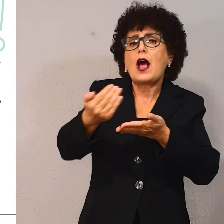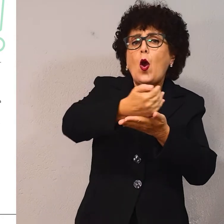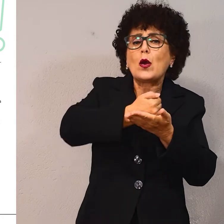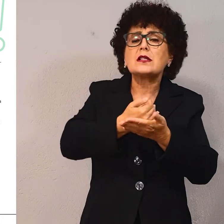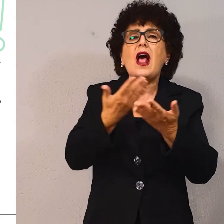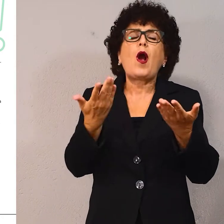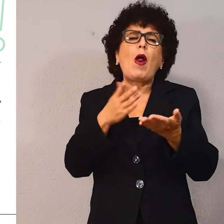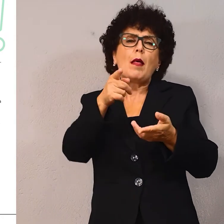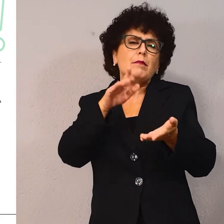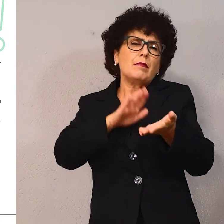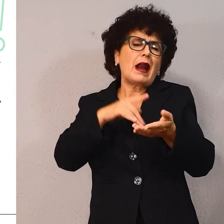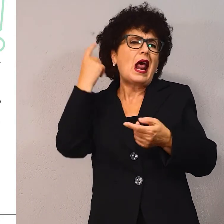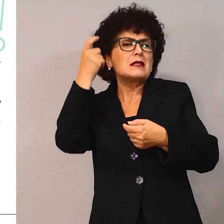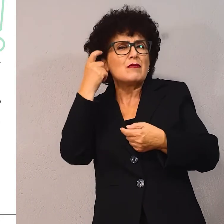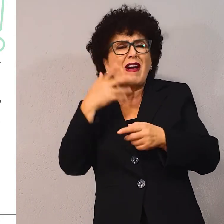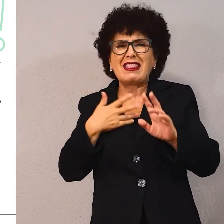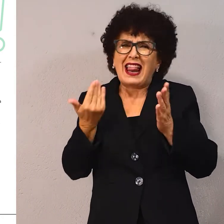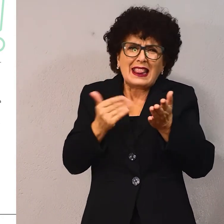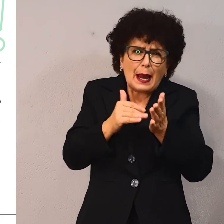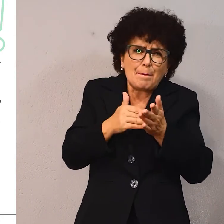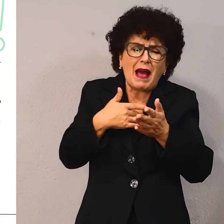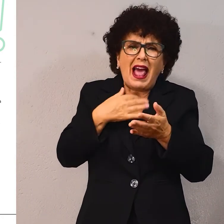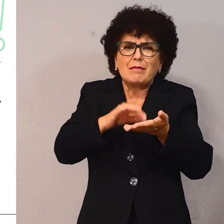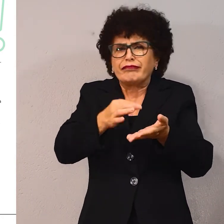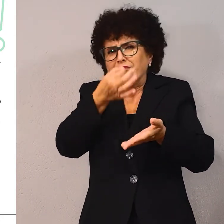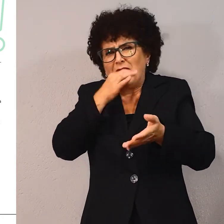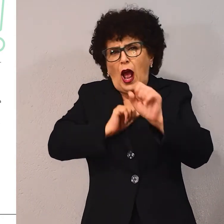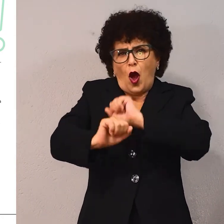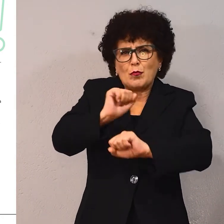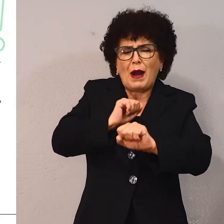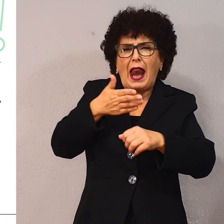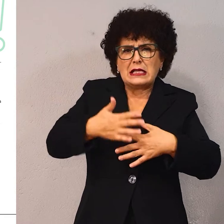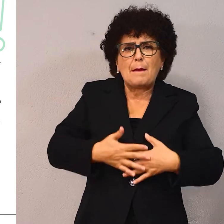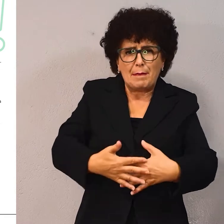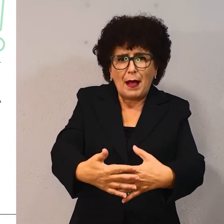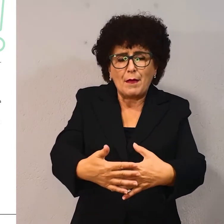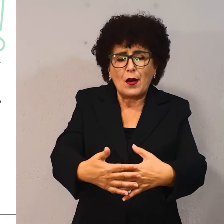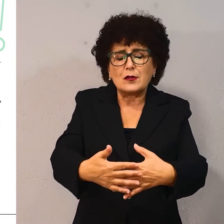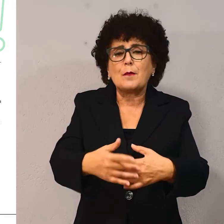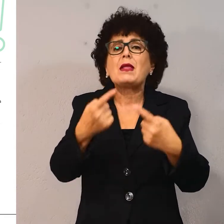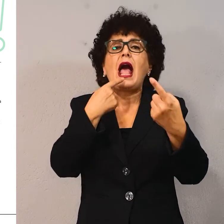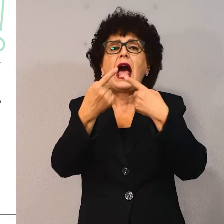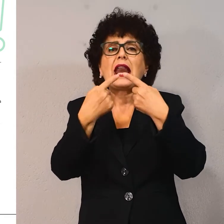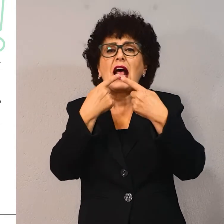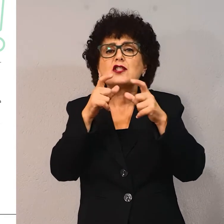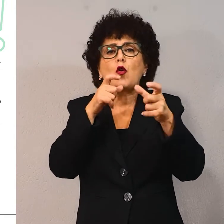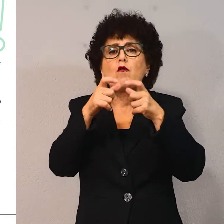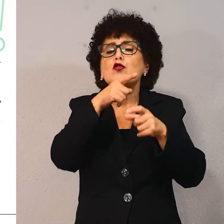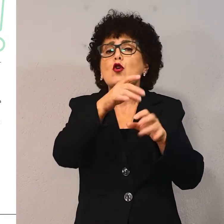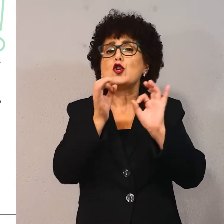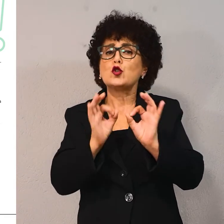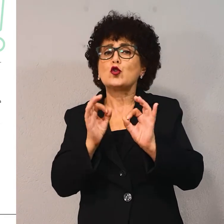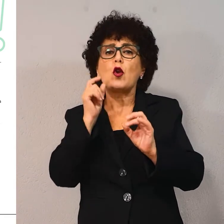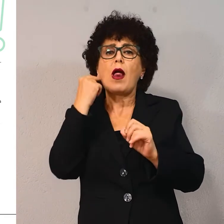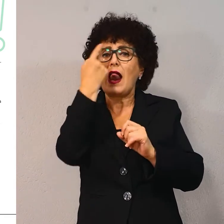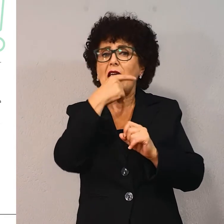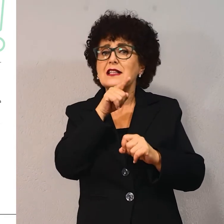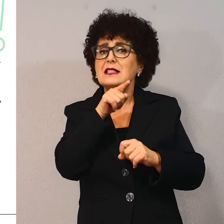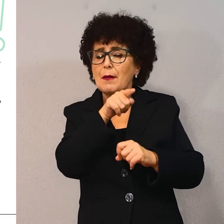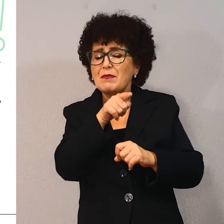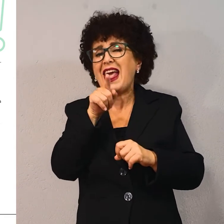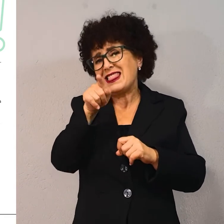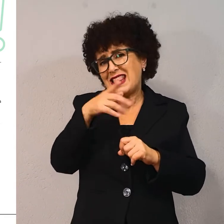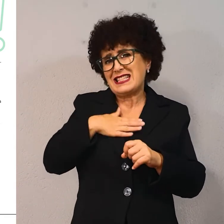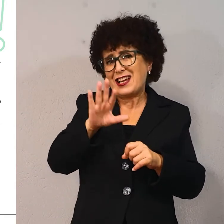кога размислуваш за дали да користиш контрацептивен метод. Разговор со стручно лице. За твојот